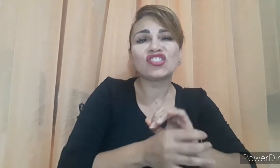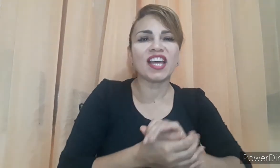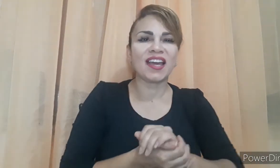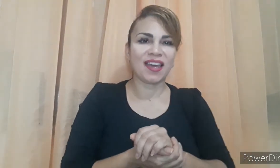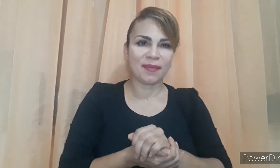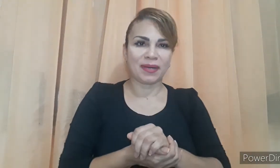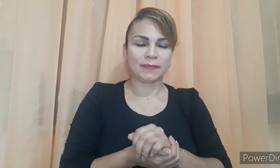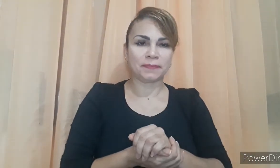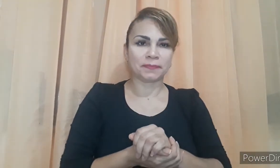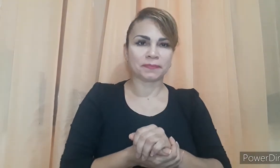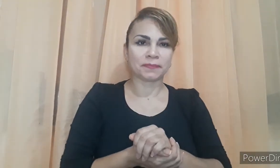magérrima,